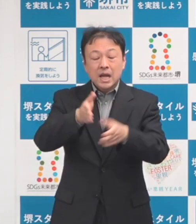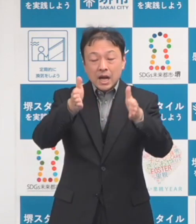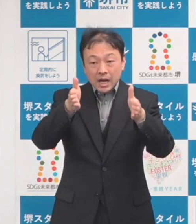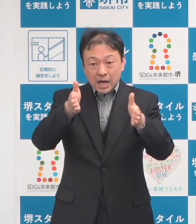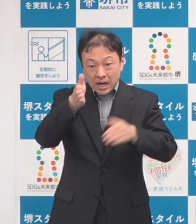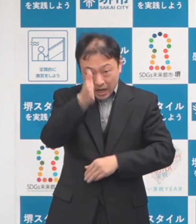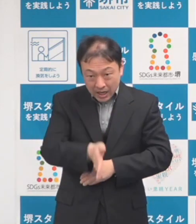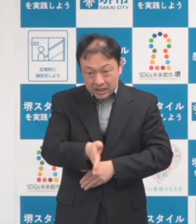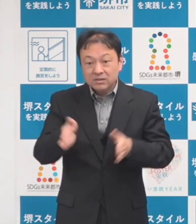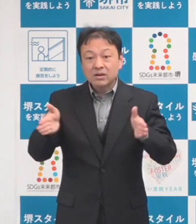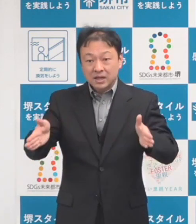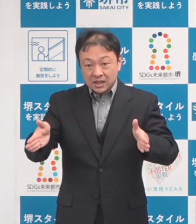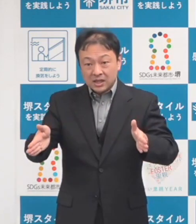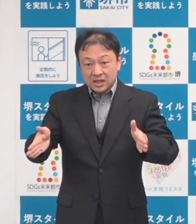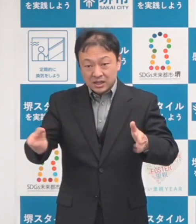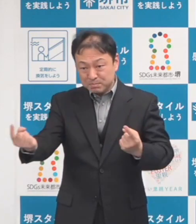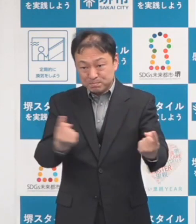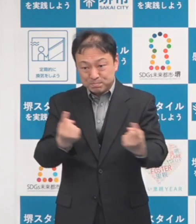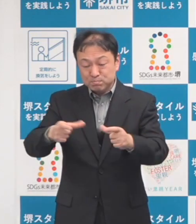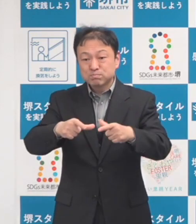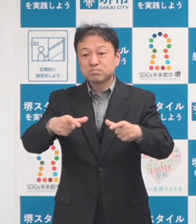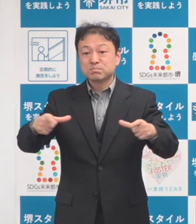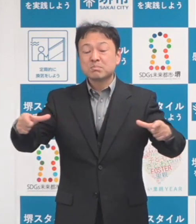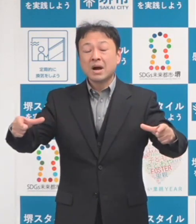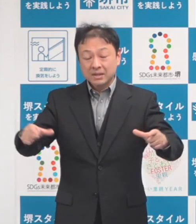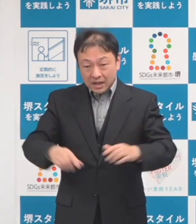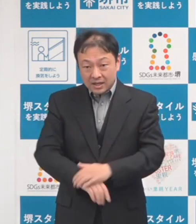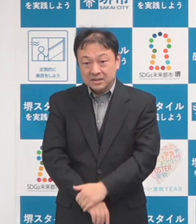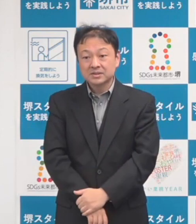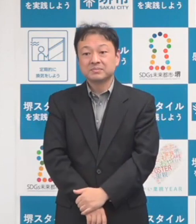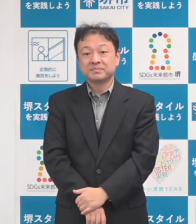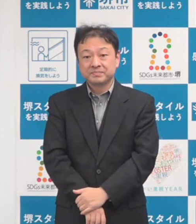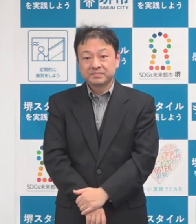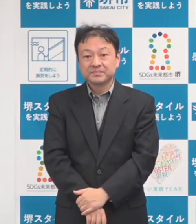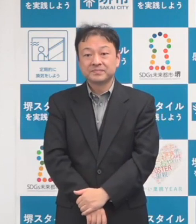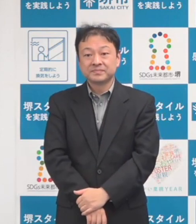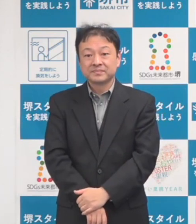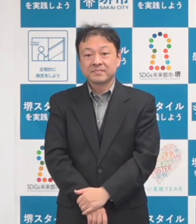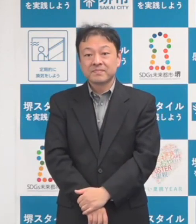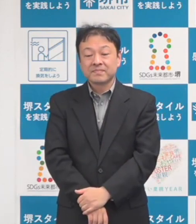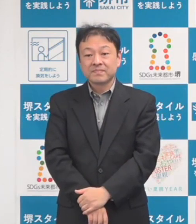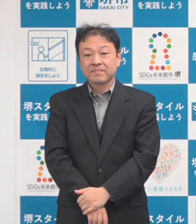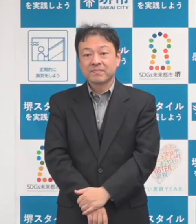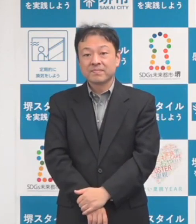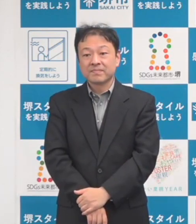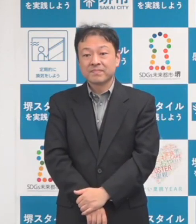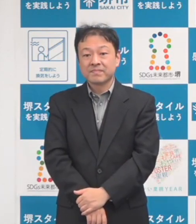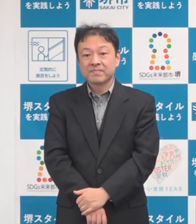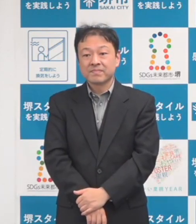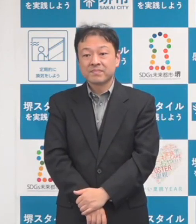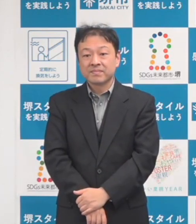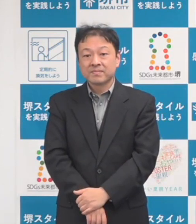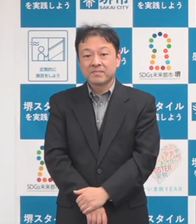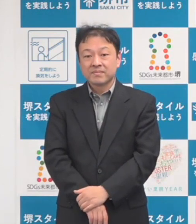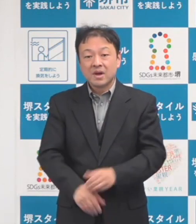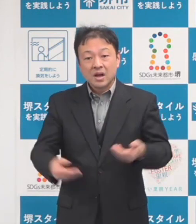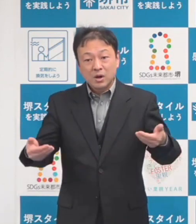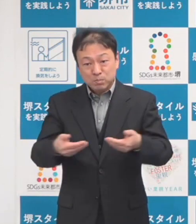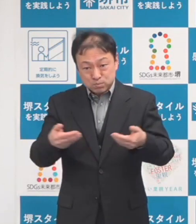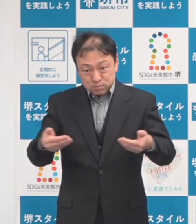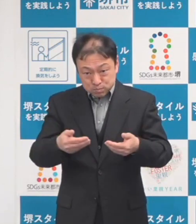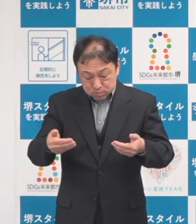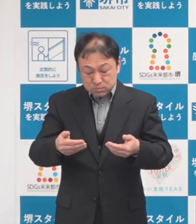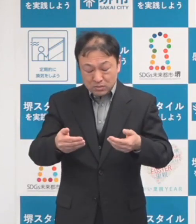皆様が加わっていただきます、参加をしていただいております。さまざまな業種を超えた企業、団体